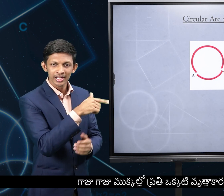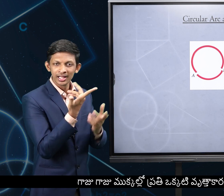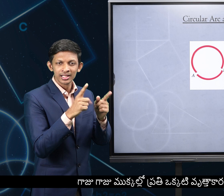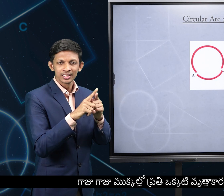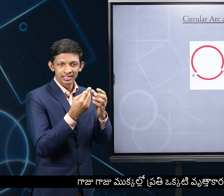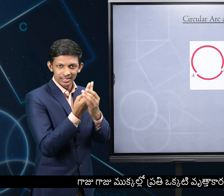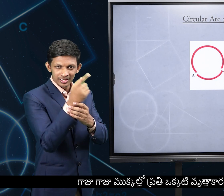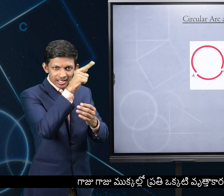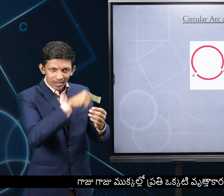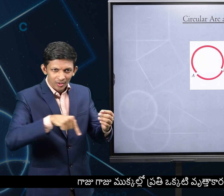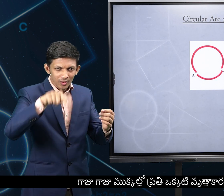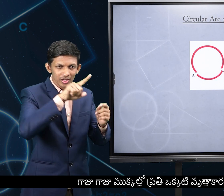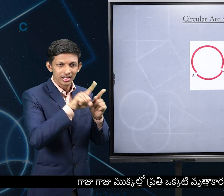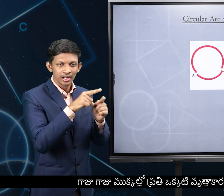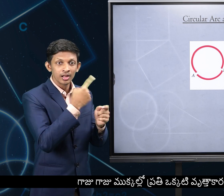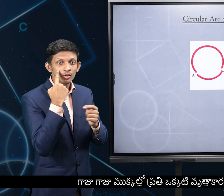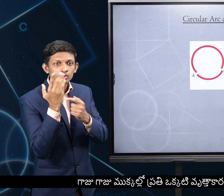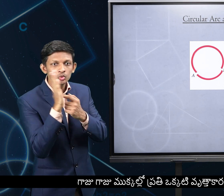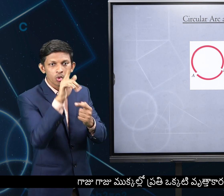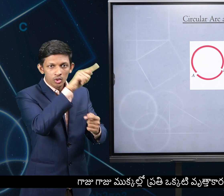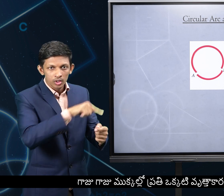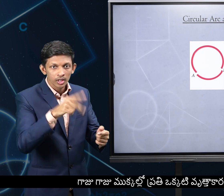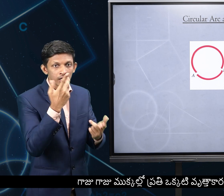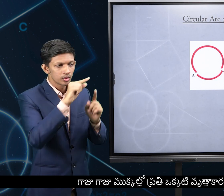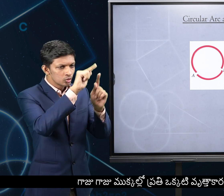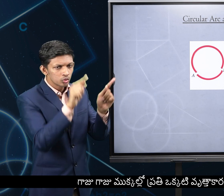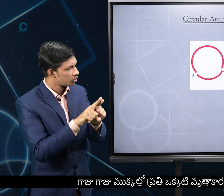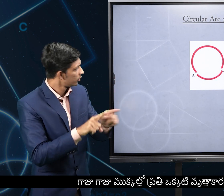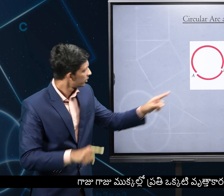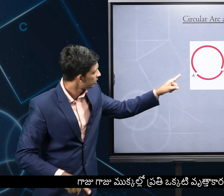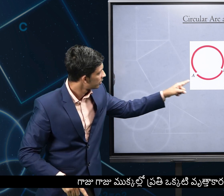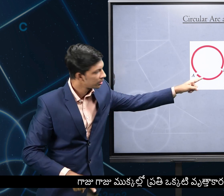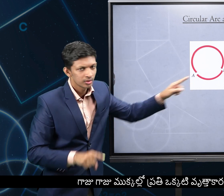గాజు ముక్కల్లో ప్రతి ఒక్కటి వృత్తాకార ఆర్క్లను సూచిస్తుంది.